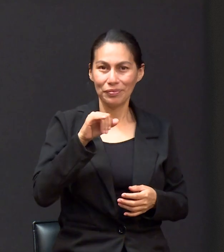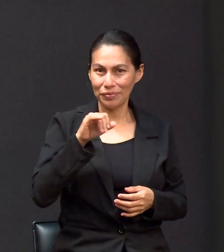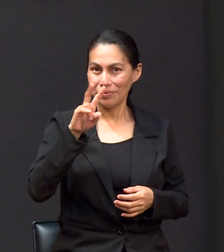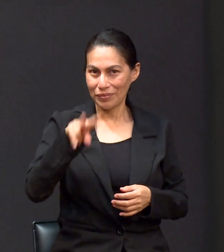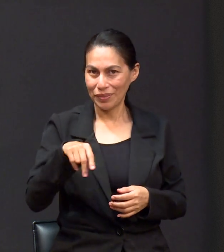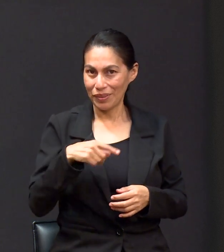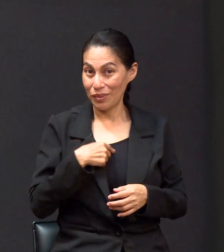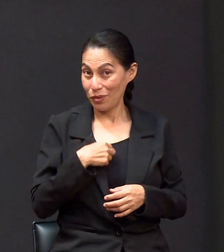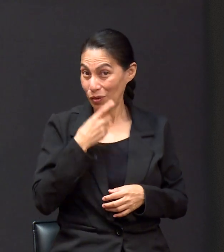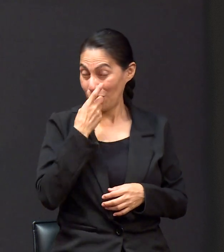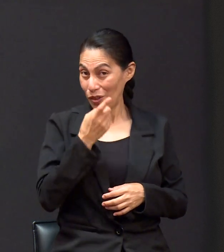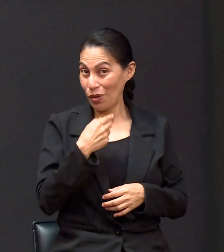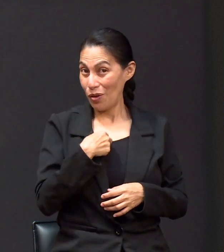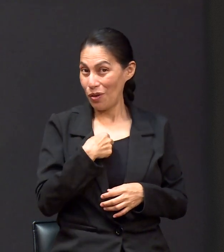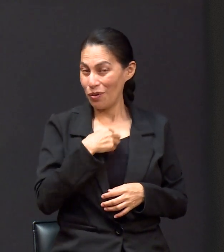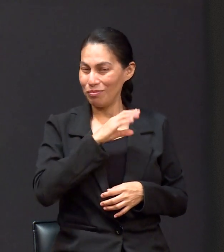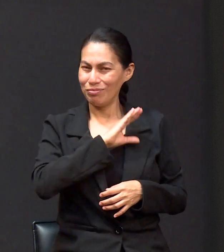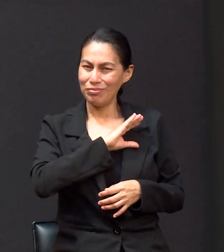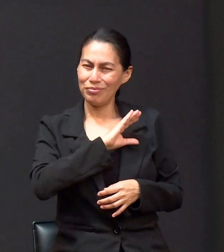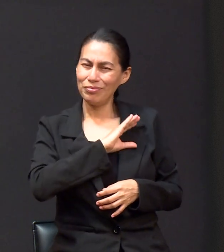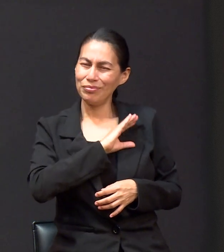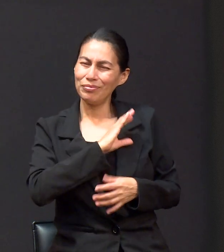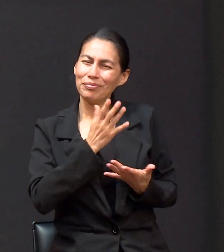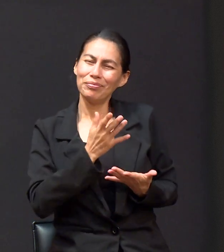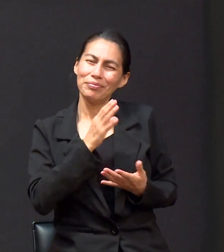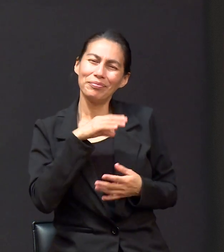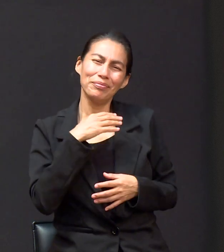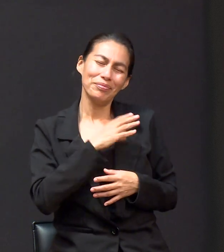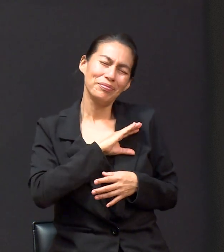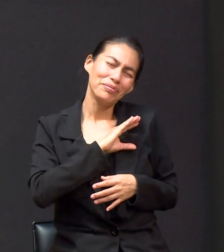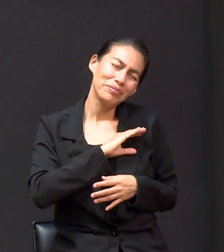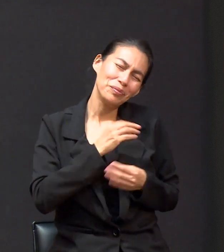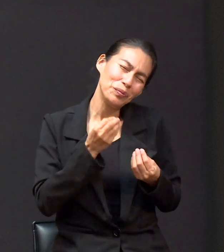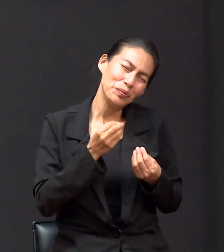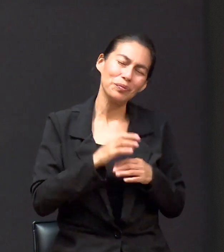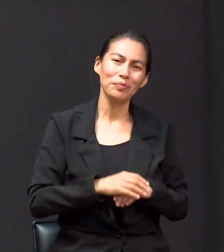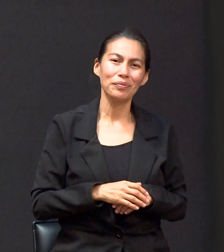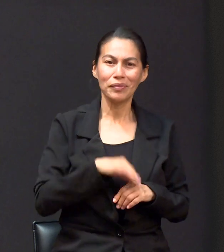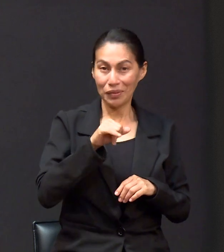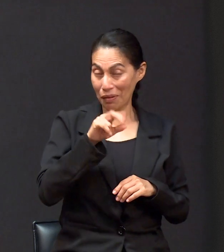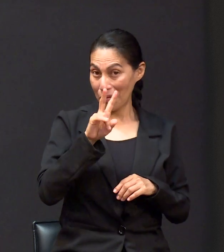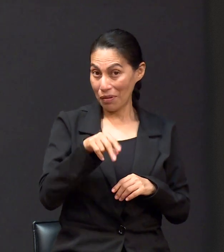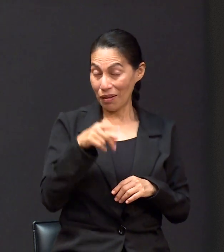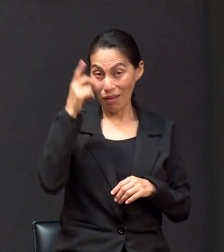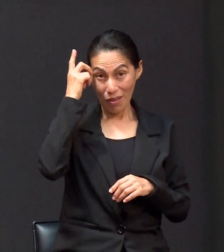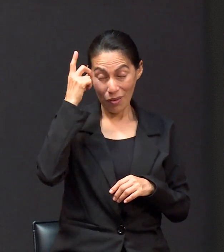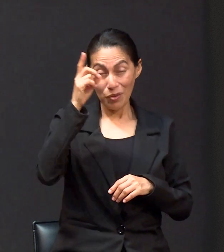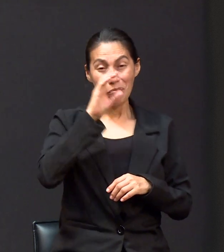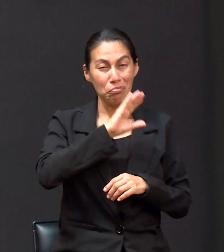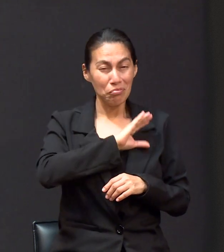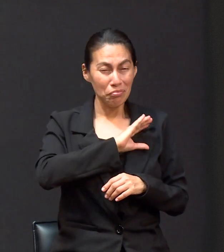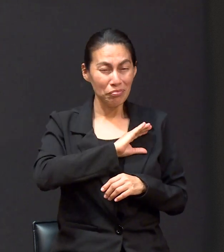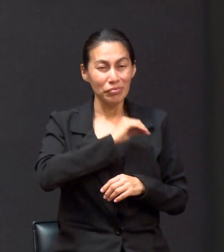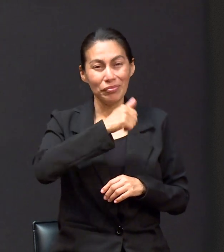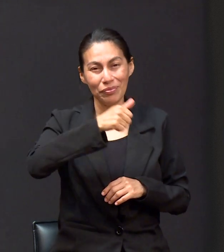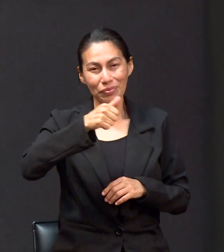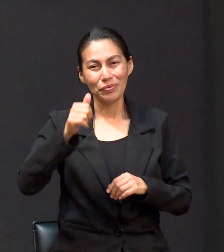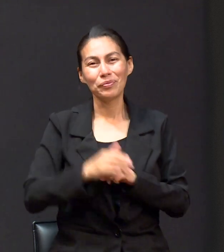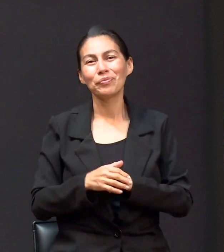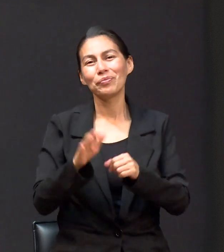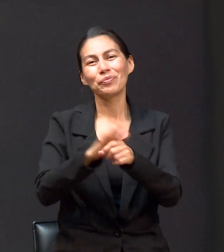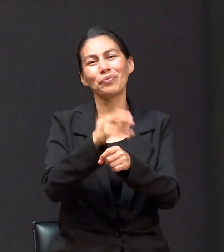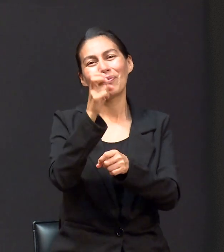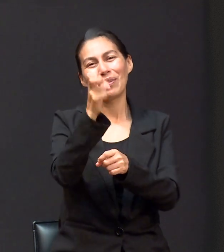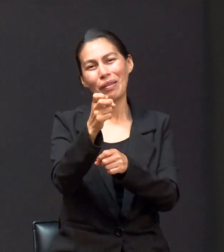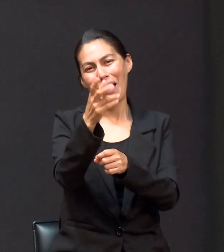Dios. Así es. Yo siempre digo que soy la consentida. Sin duda alguna somos consentidos de Dios.